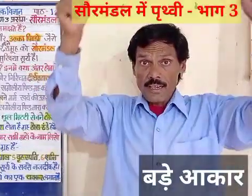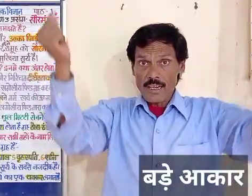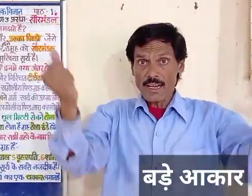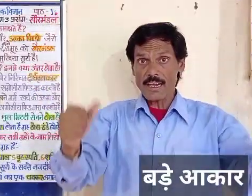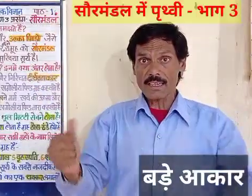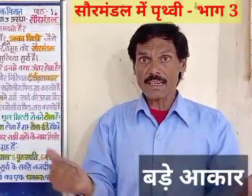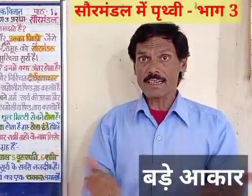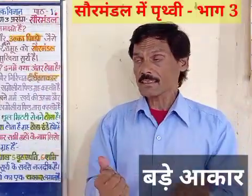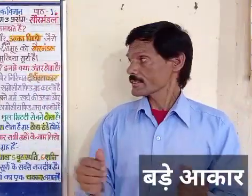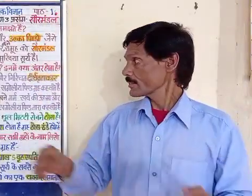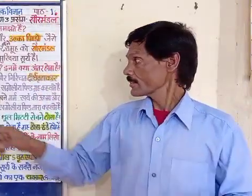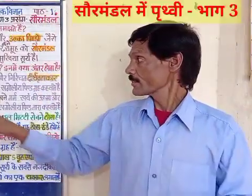आकार